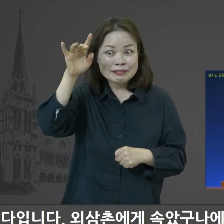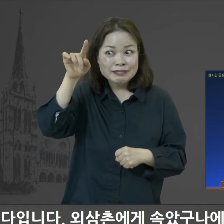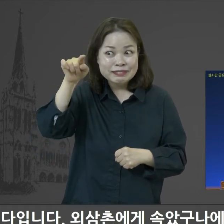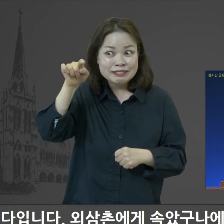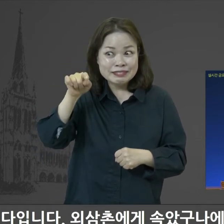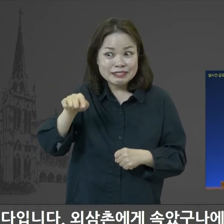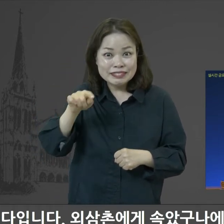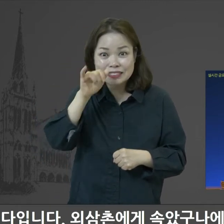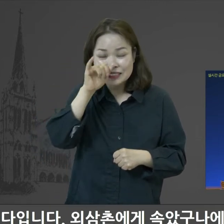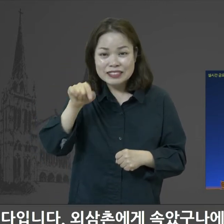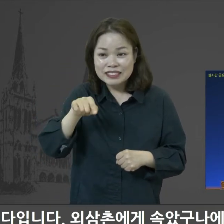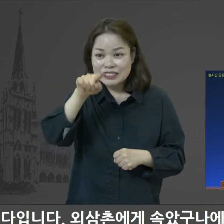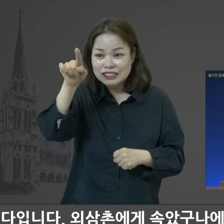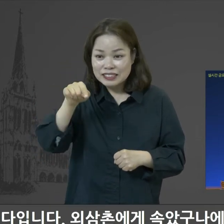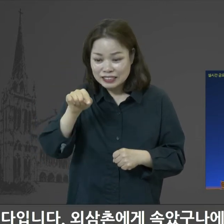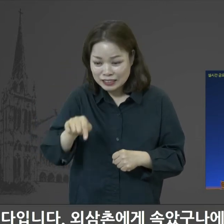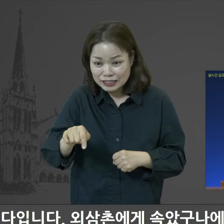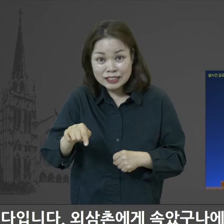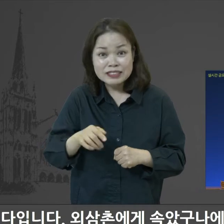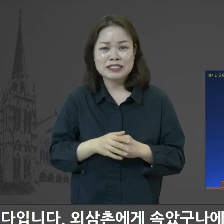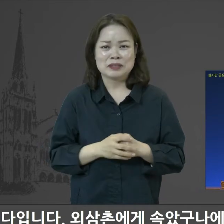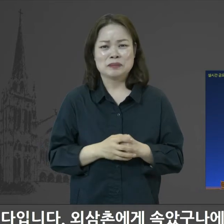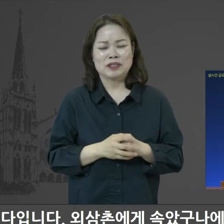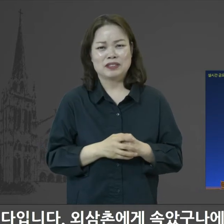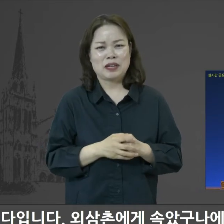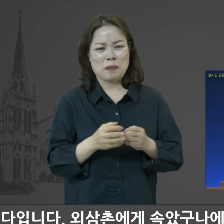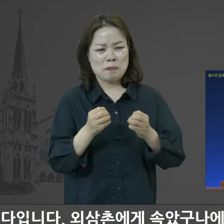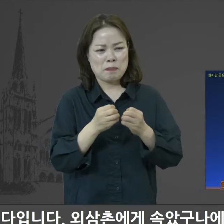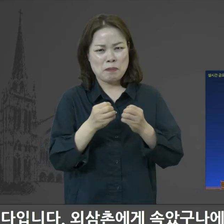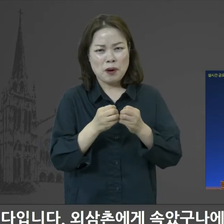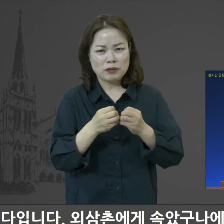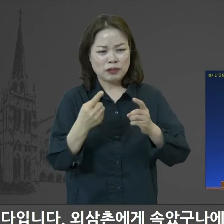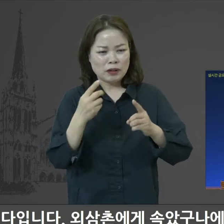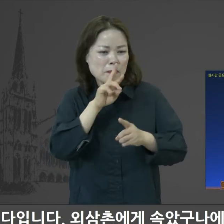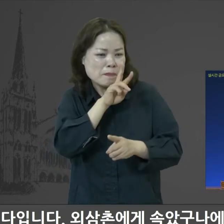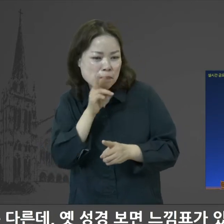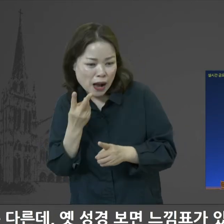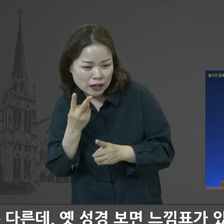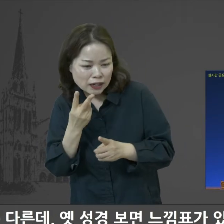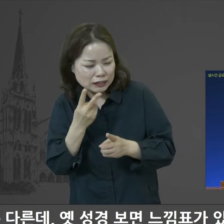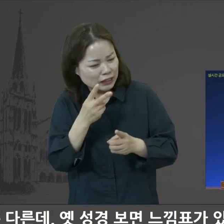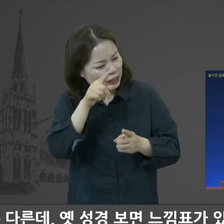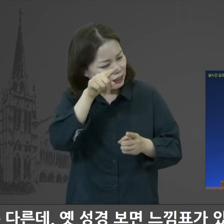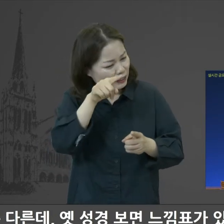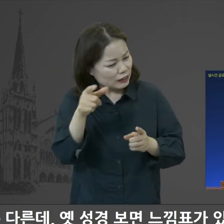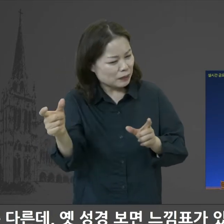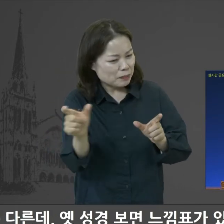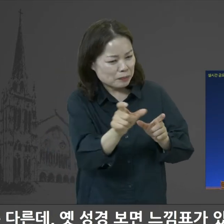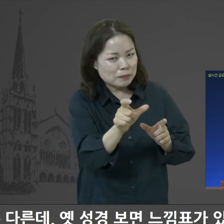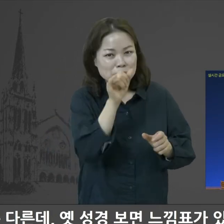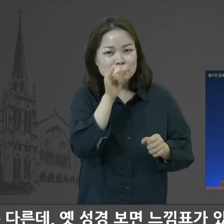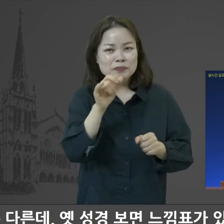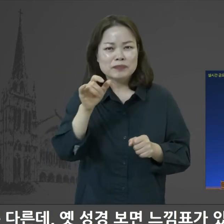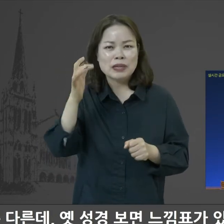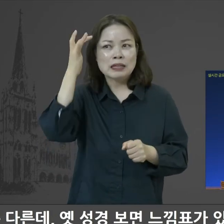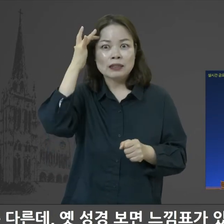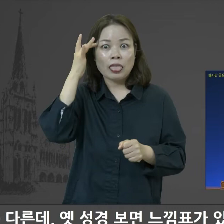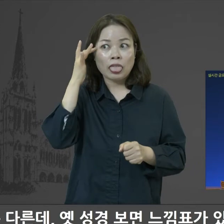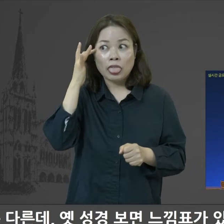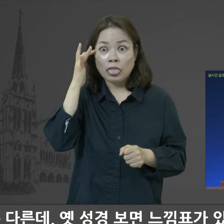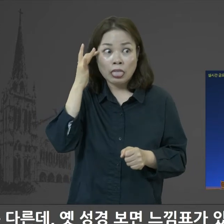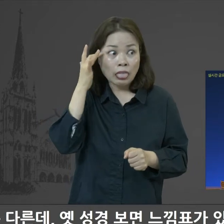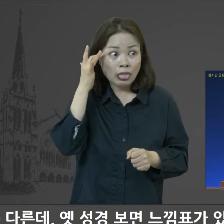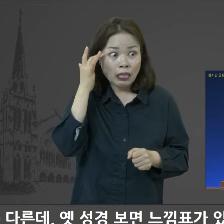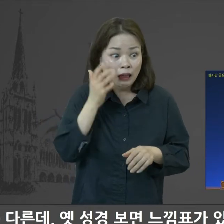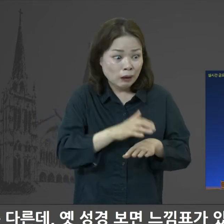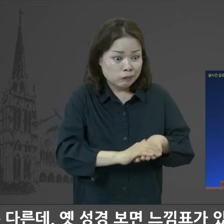자리들에 나옵니다. 원어에는 느낌표가 없어요. 근데 이제 번역자가 붙인 걸로 판단이 됩니다. 잘 붙인 거죠. 그러니까